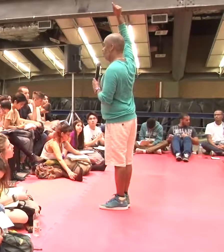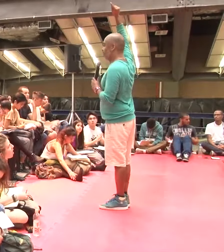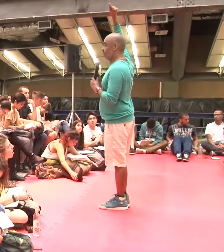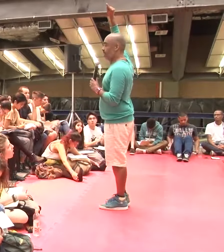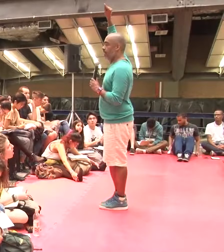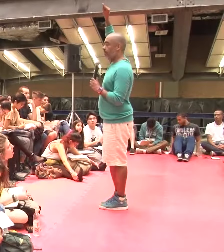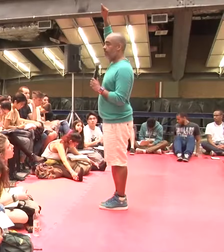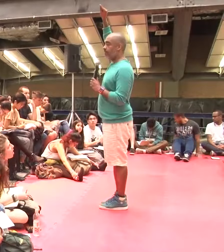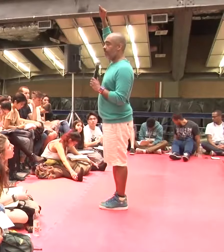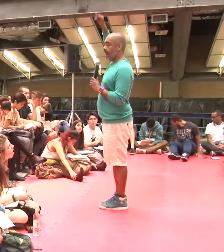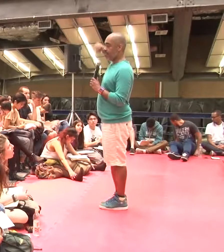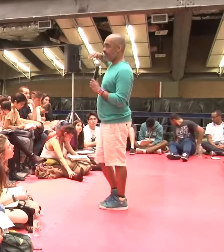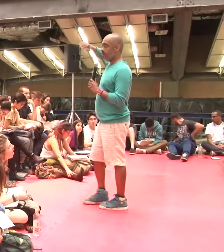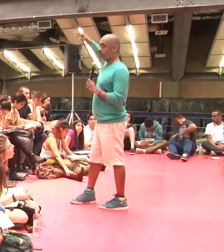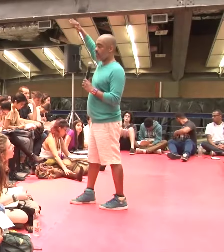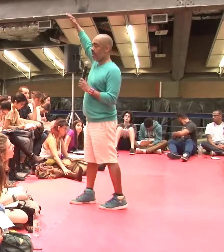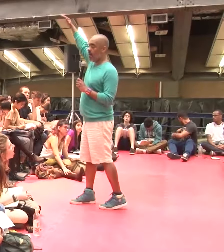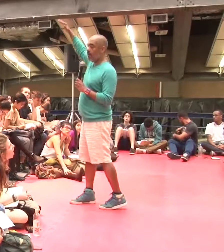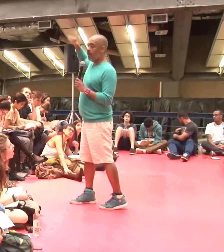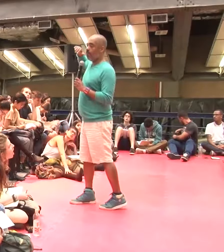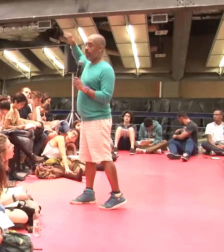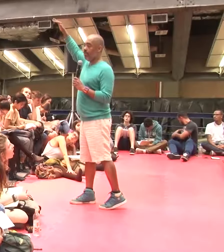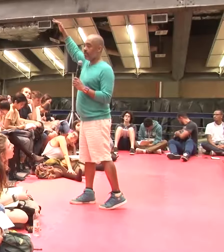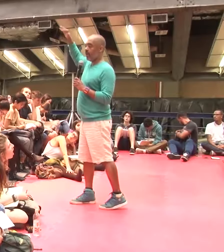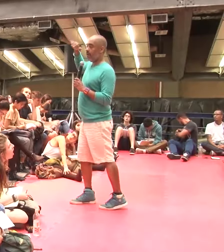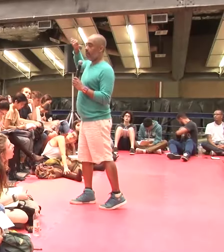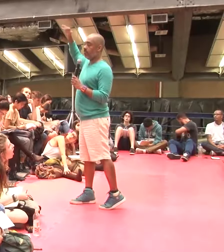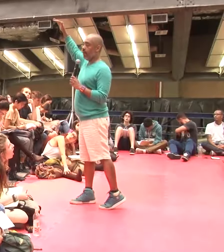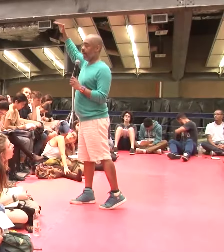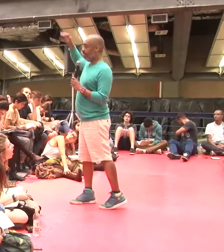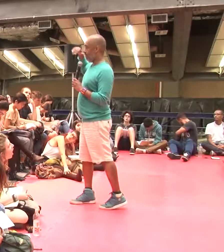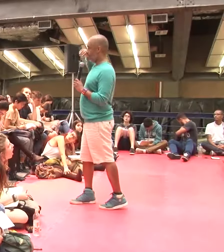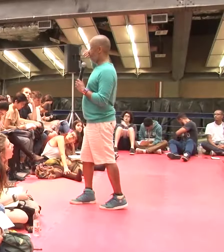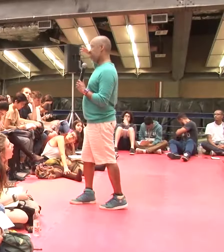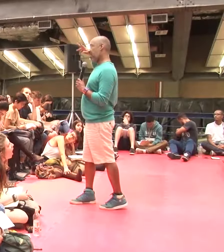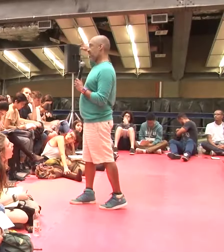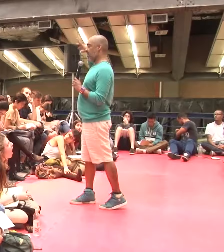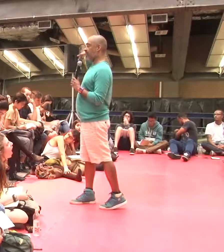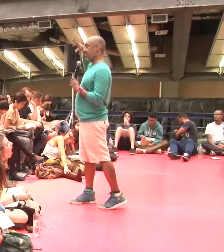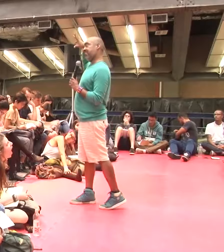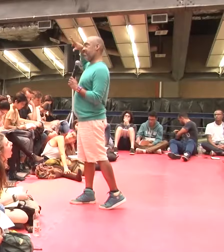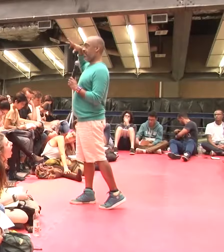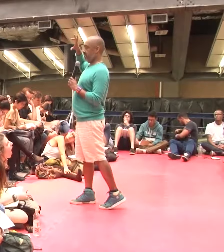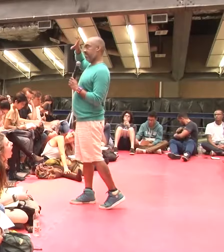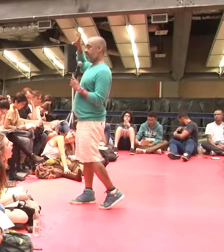a história principal, a ascensão social, política, cultural não,